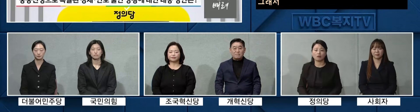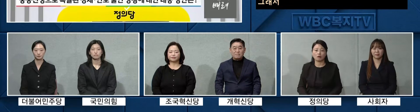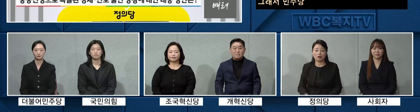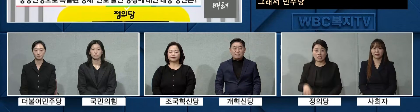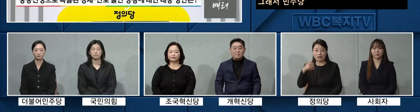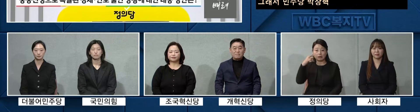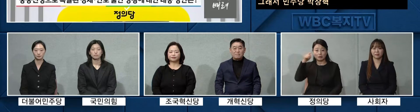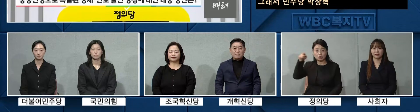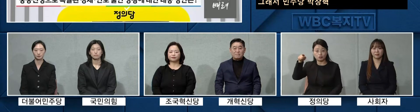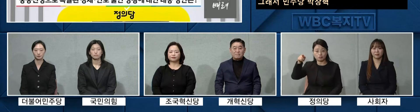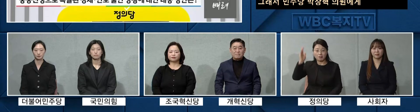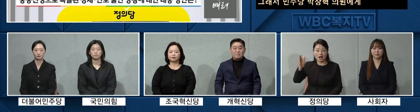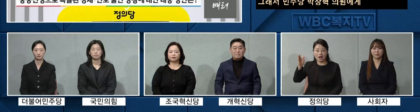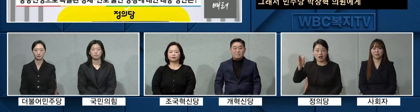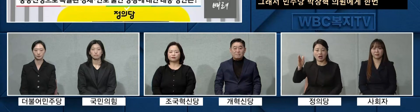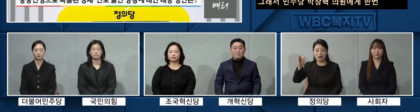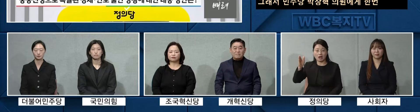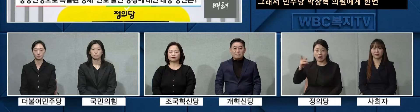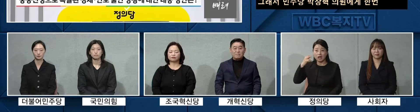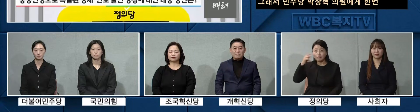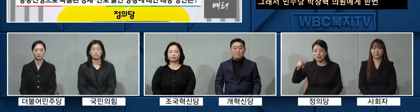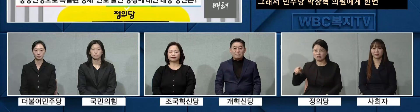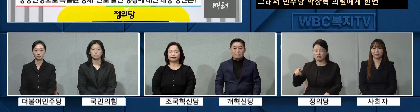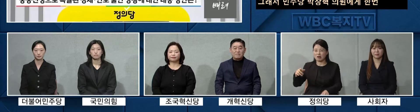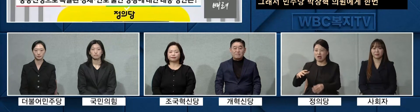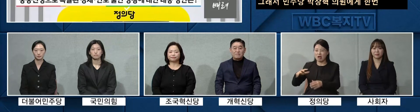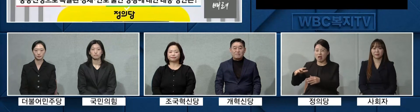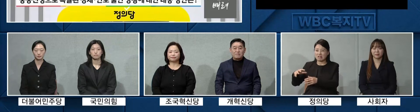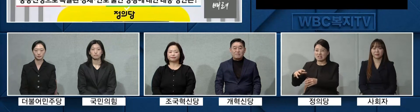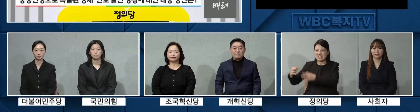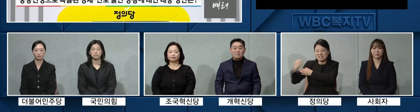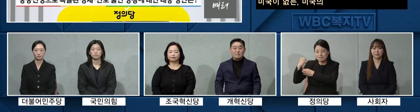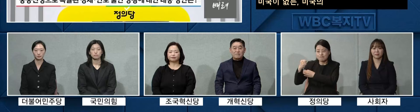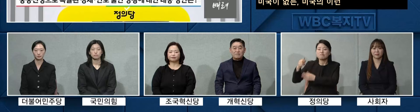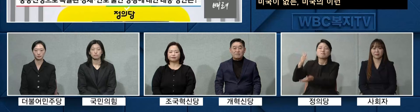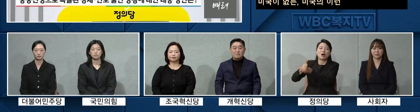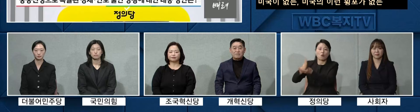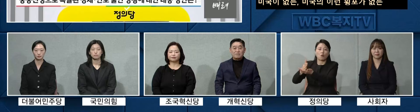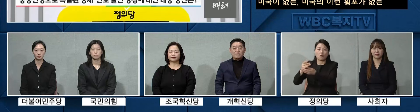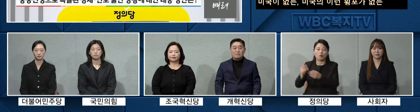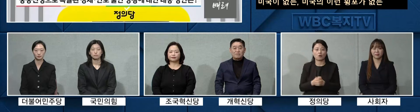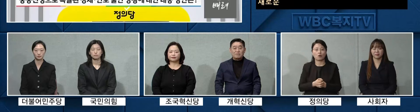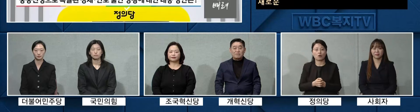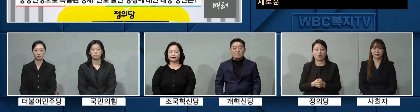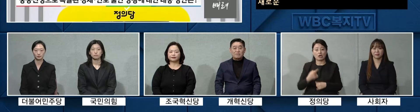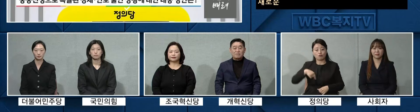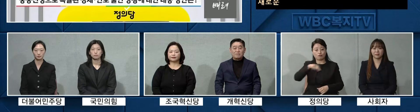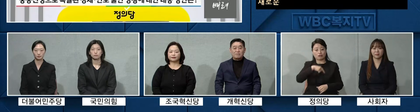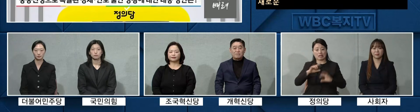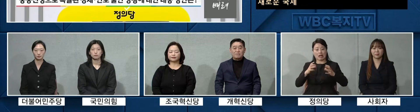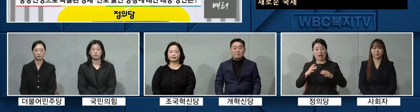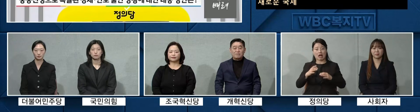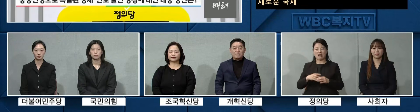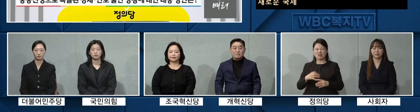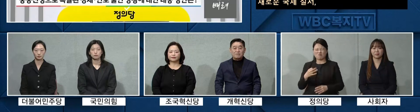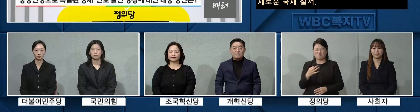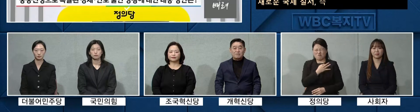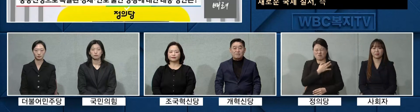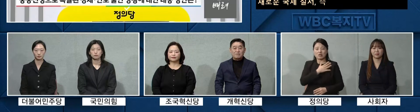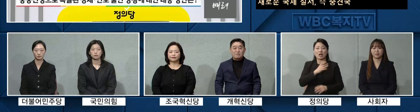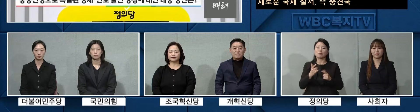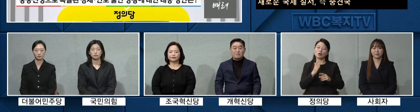미국이 이런 행포가 없는 새로운 국제 질서, 즉 중경국 아닙니까 우리가? 그러한